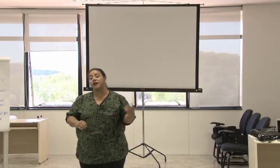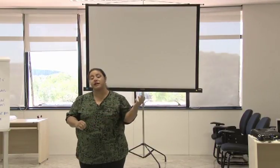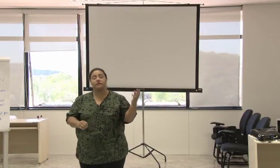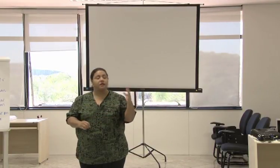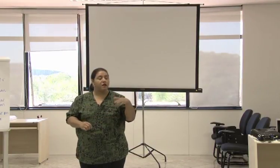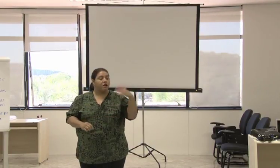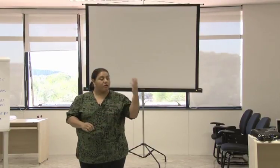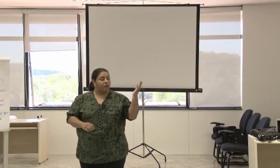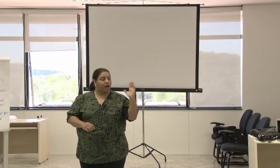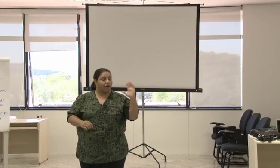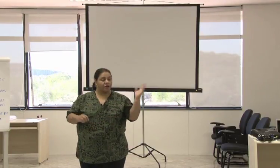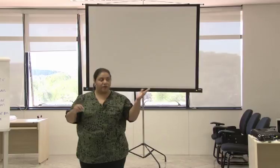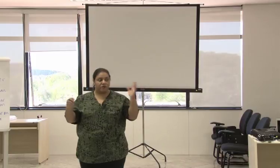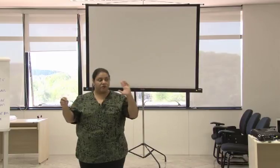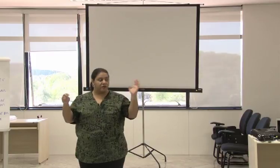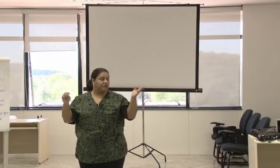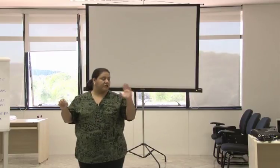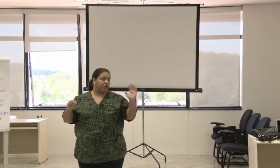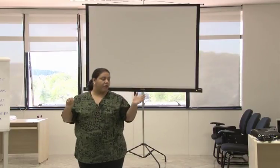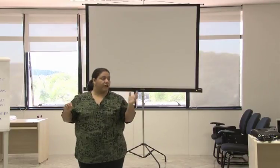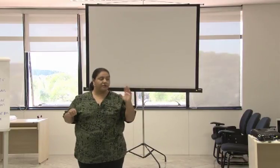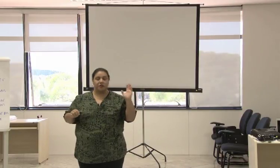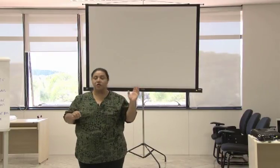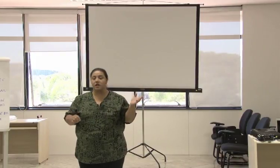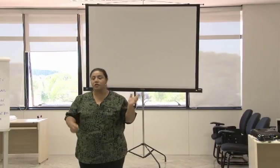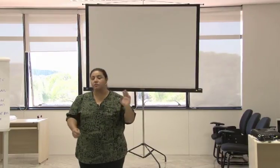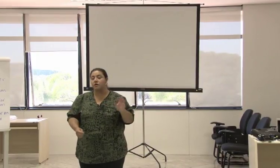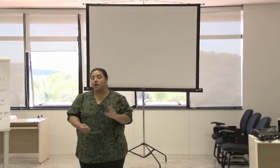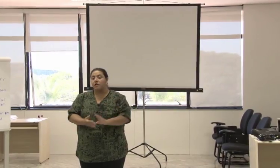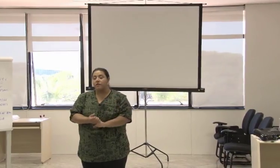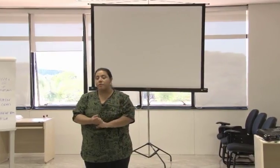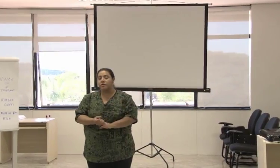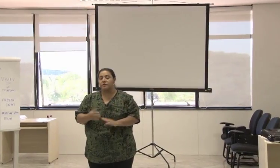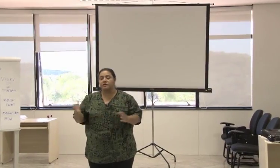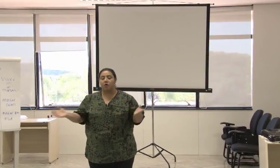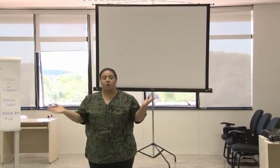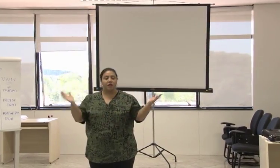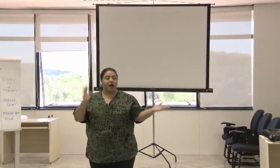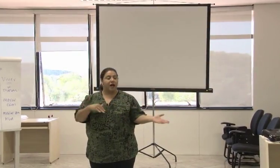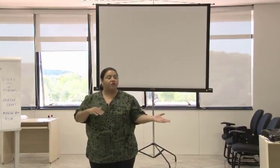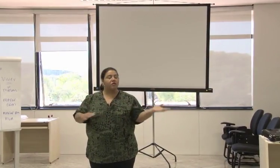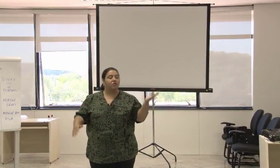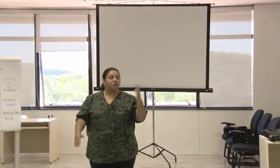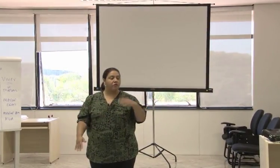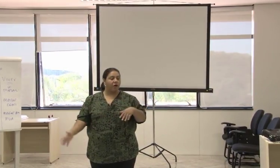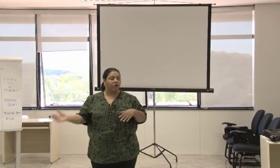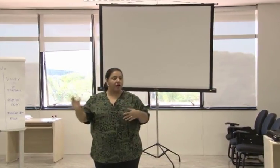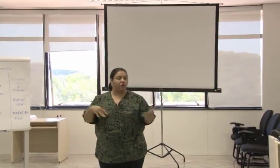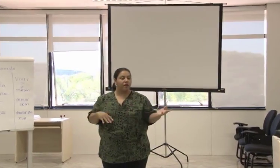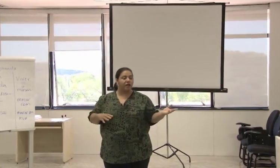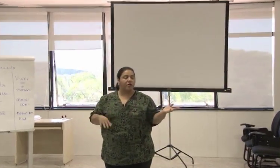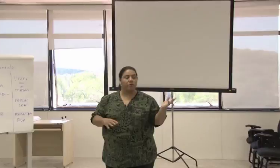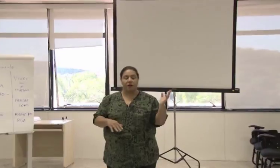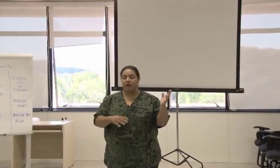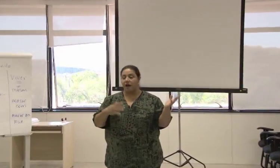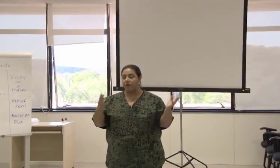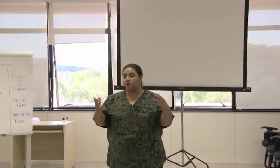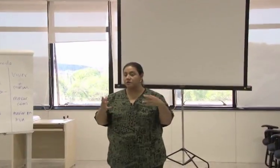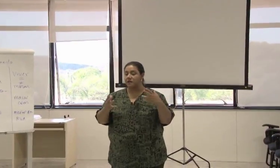vocês, para mais ou menos vocês entenderem como é que seria o ritmo. Depois fez ao contrário, o Falco e a Lu entrariam para dar a possibilidade